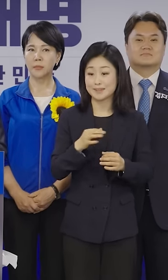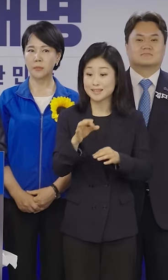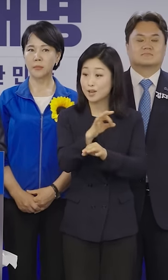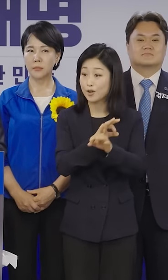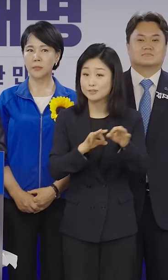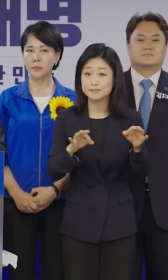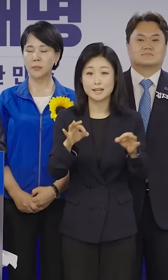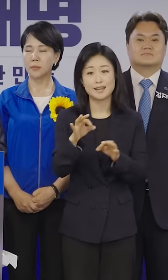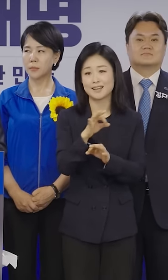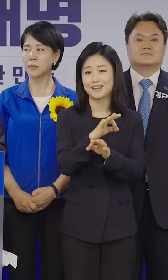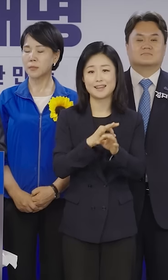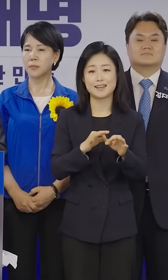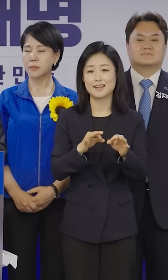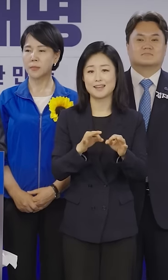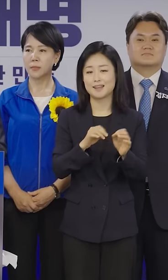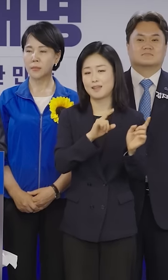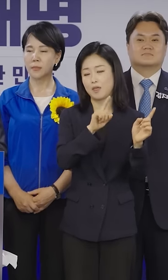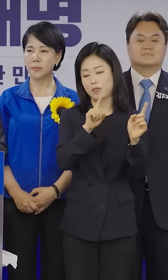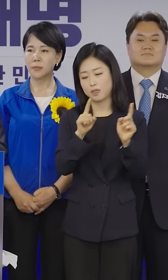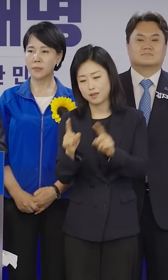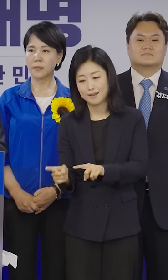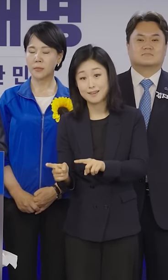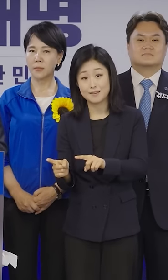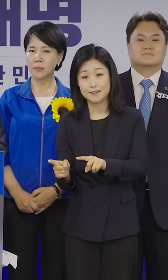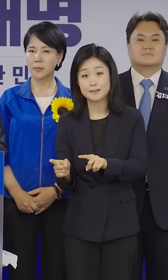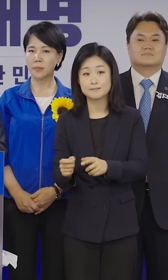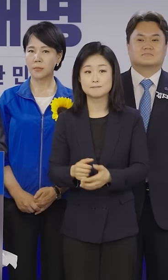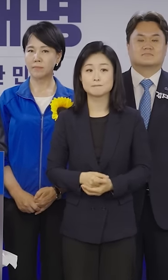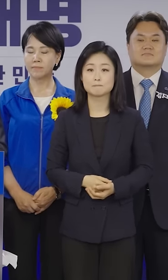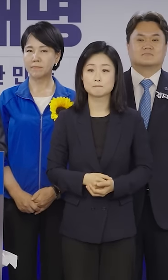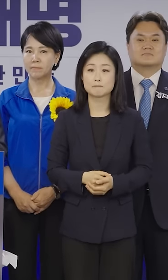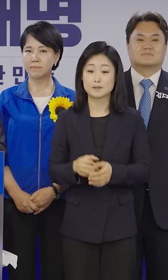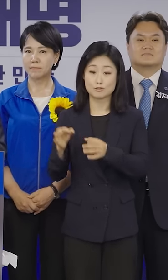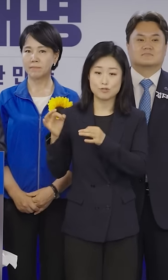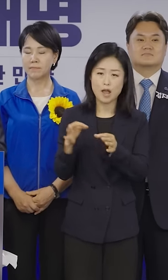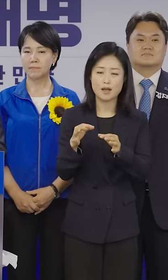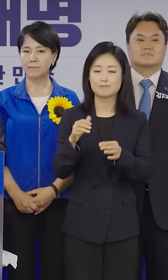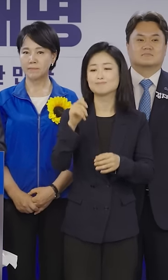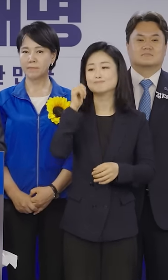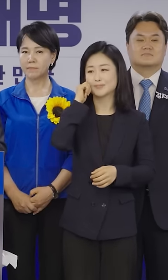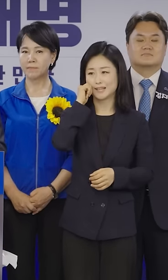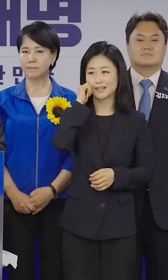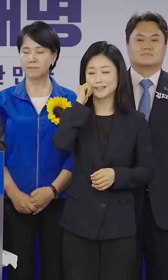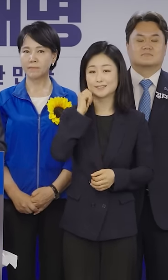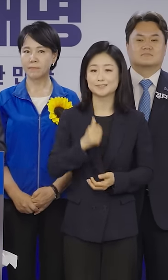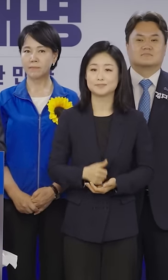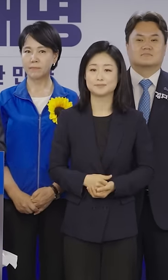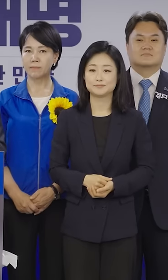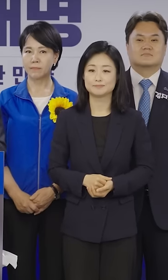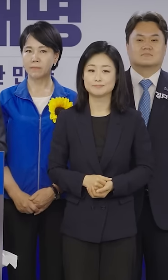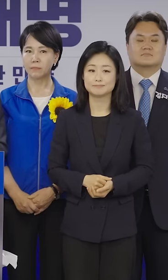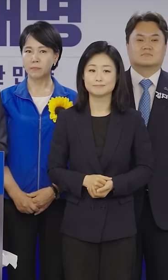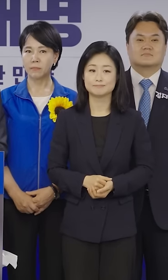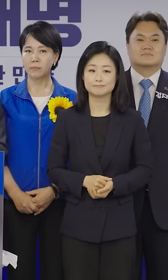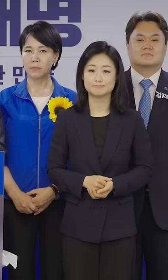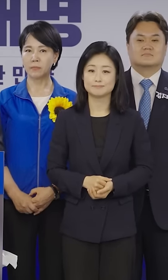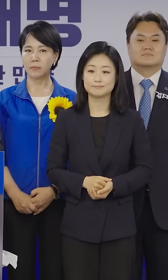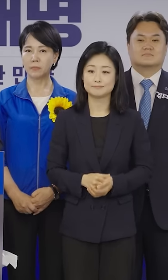이러면 경제가 살겠습니까? 투자가 활성화 되겠어요? 이게